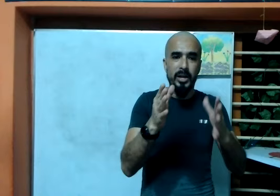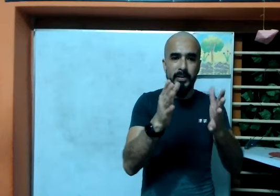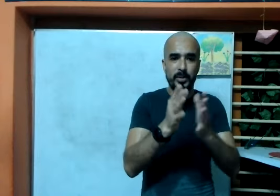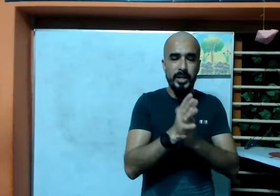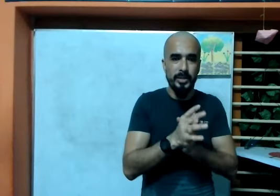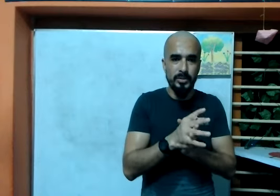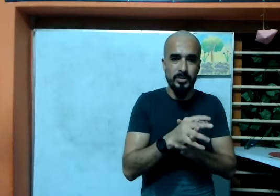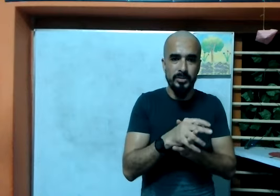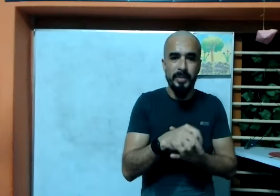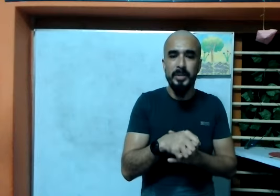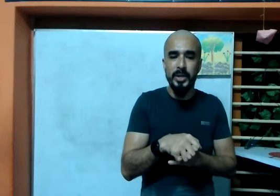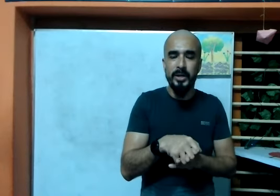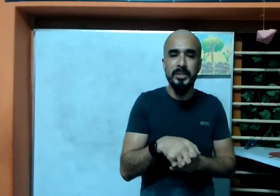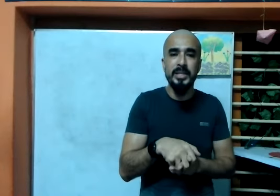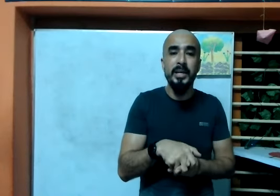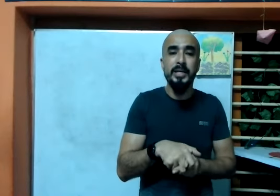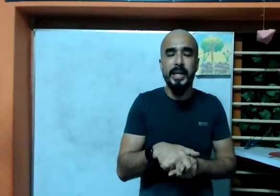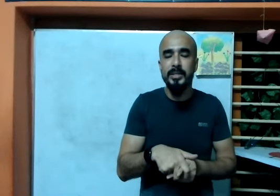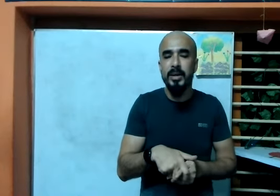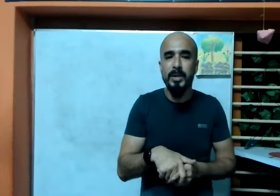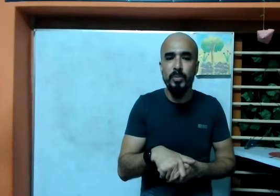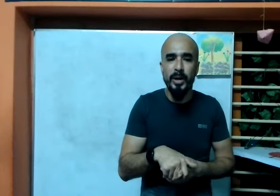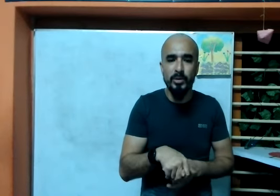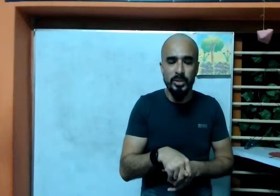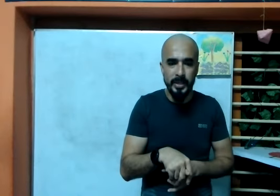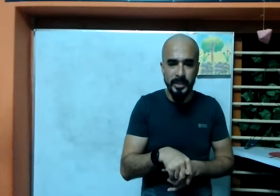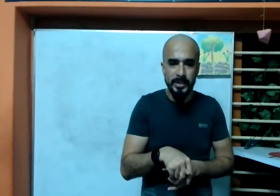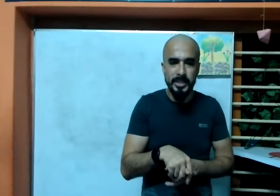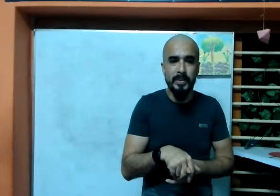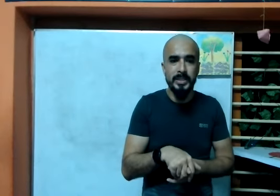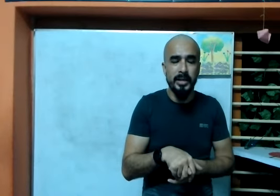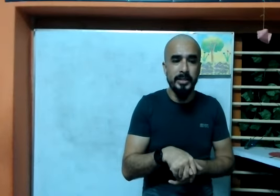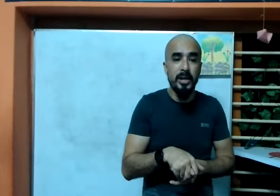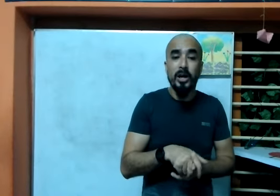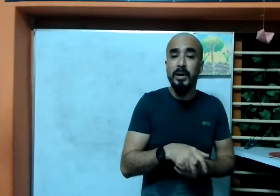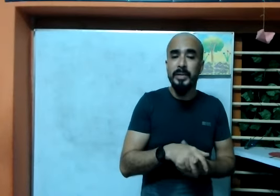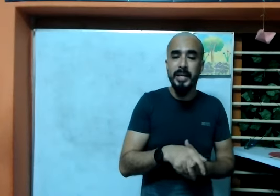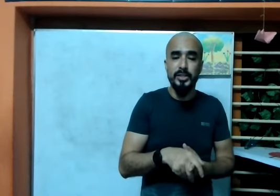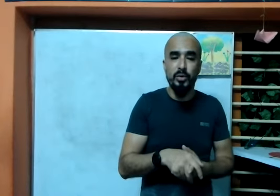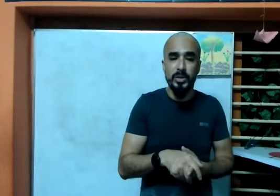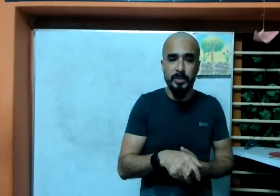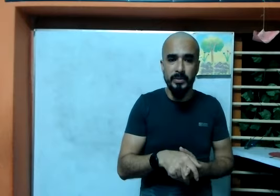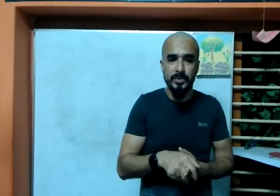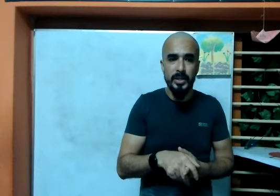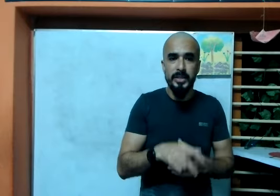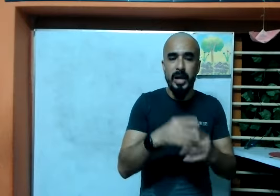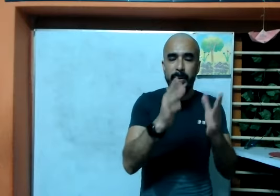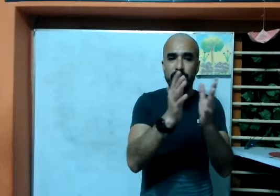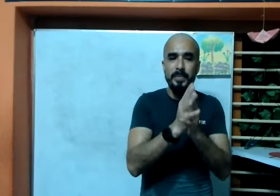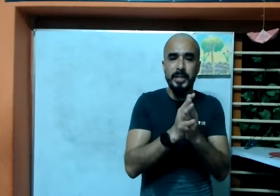আমাদের পরীক্ষা রয়েছে, সেখানে যেন আমরা খুব ভালো করতে পারি সেটা আমাদের টার্গেট, অর্থাৎ আমরা সেই কাজটা করে যাবো। কিন্তু আপাতত আপনাদের কাজ